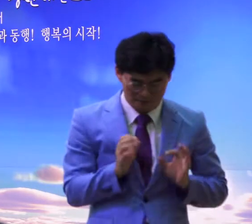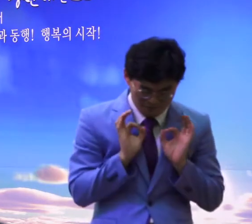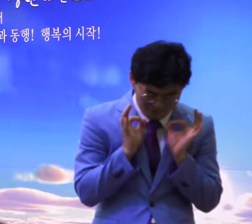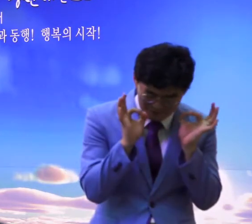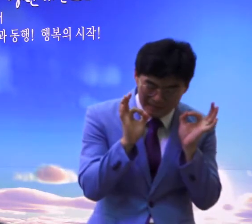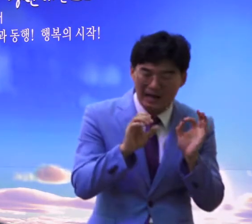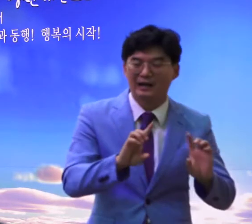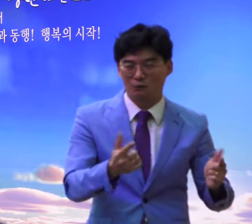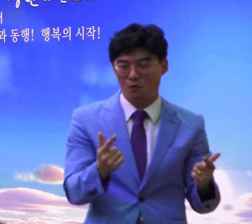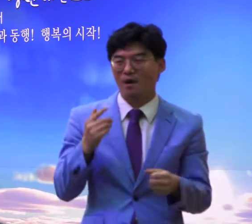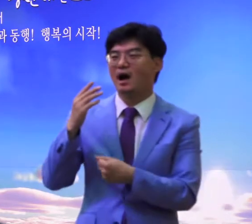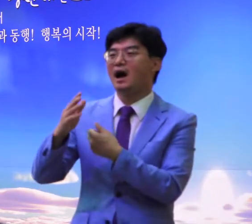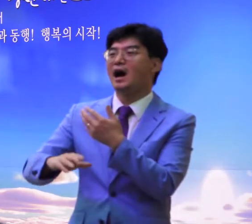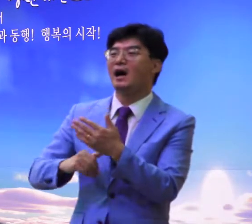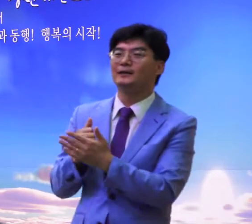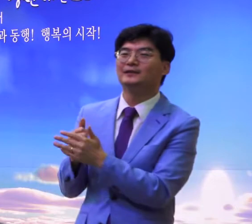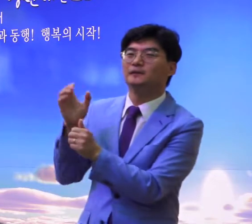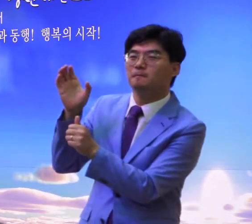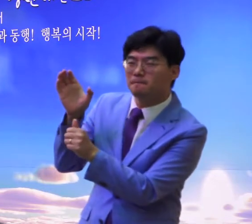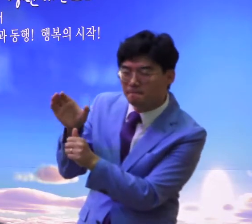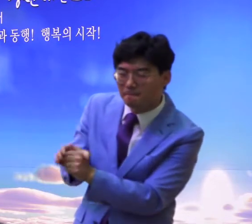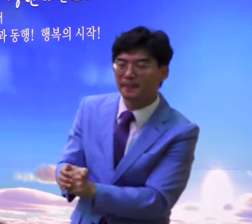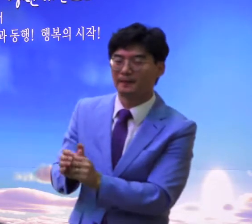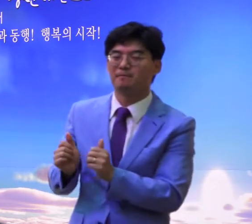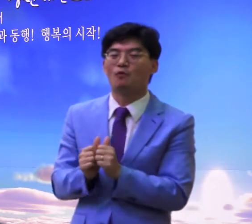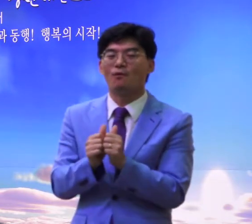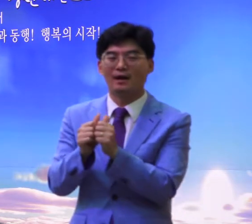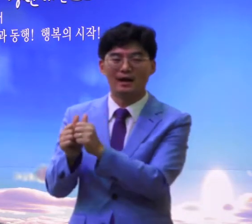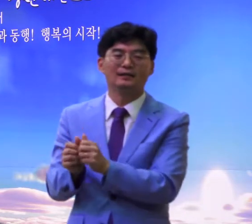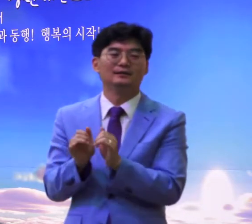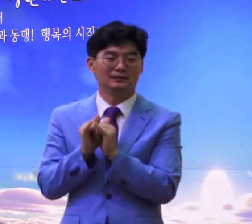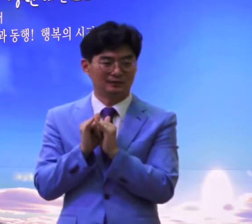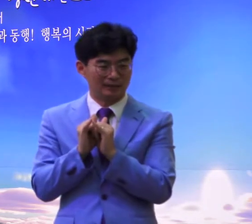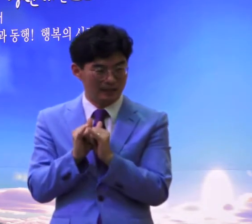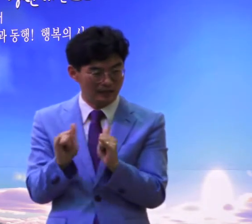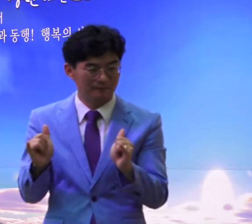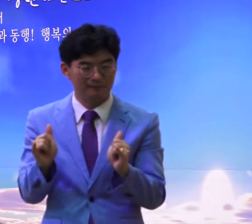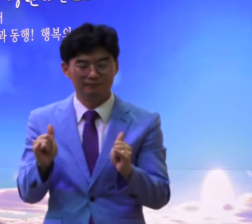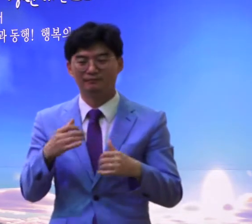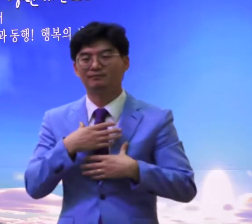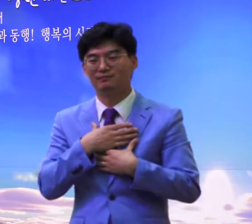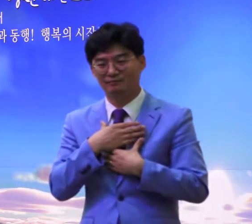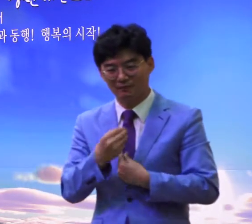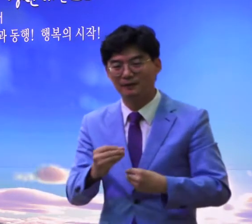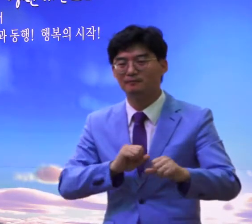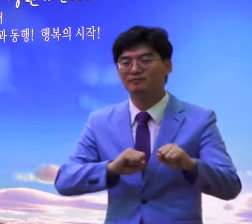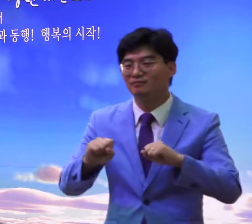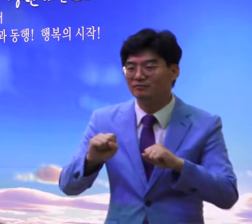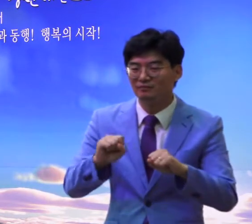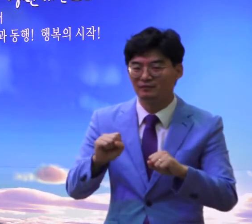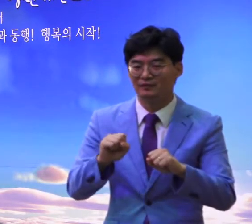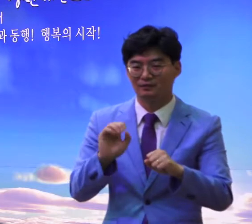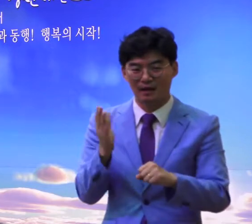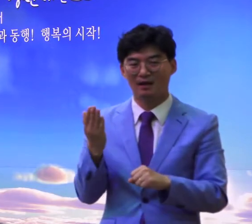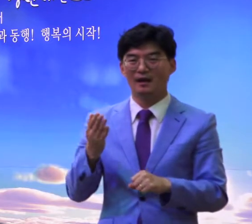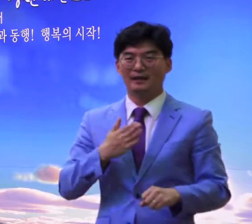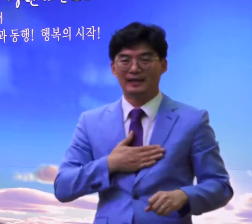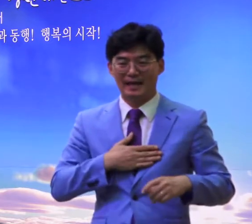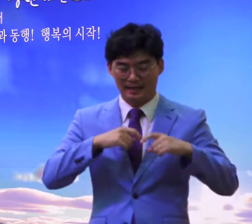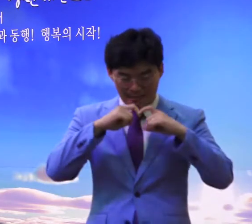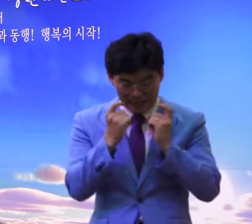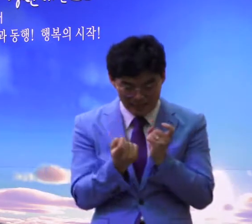하나님께 맡기는 사람을 찾으십니다. 자신의 인생을 하나님의 뜻에 맞추어서 조정하는 사람,